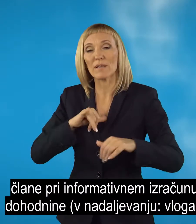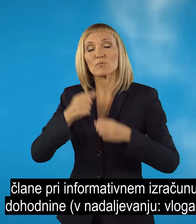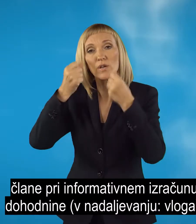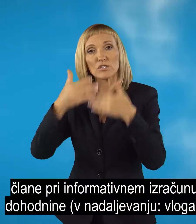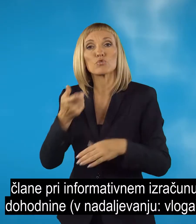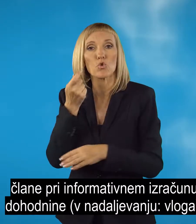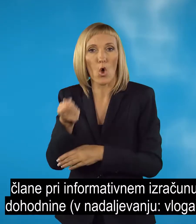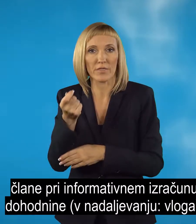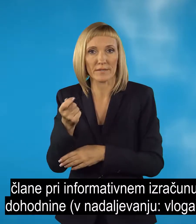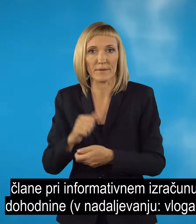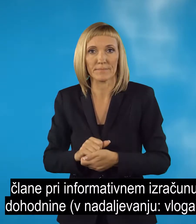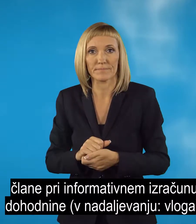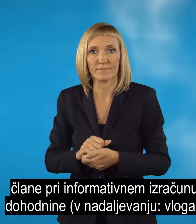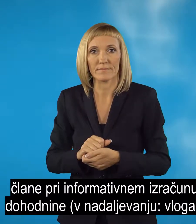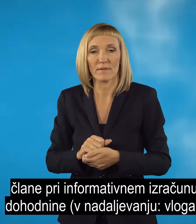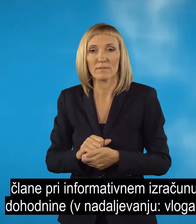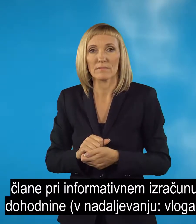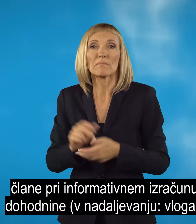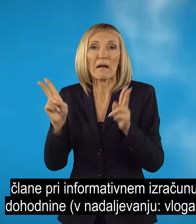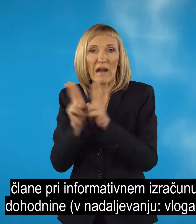izračunu dohodnine, v nadaljevanju vloga.